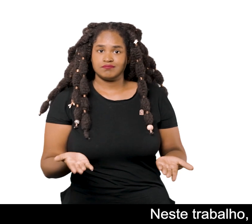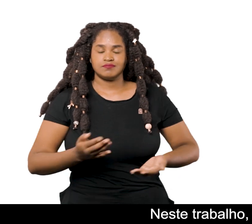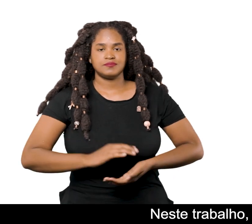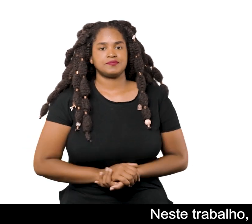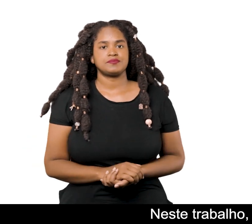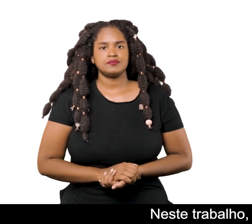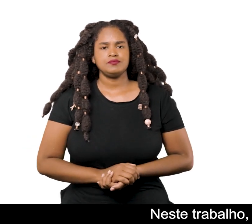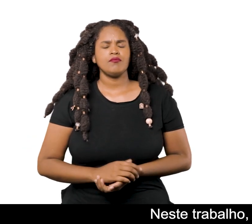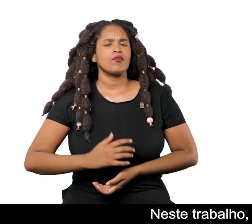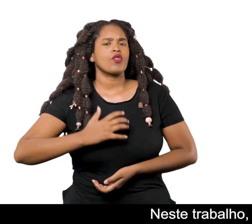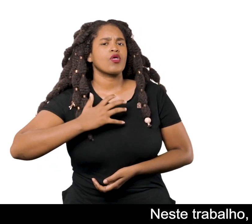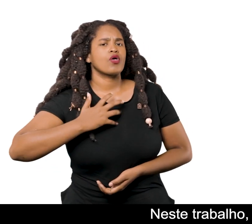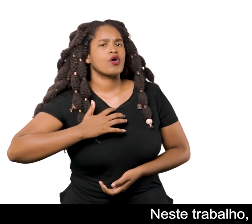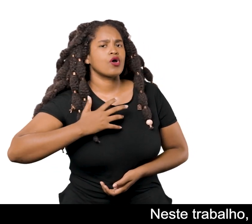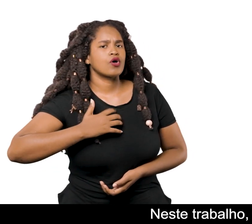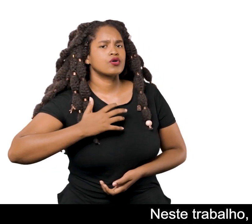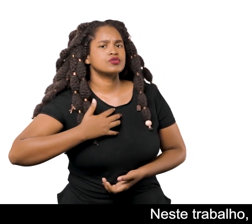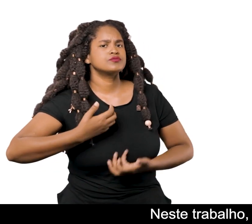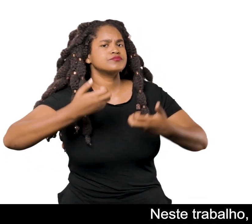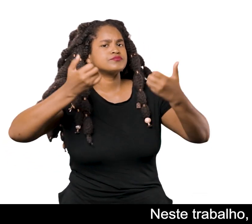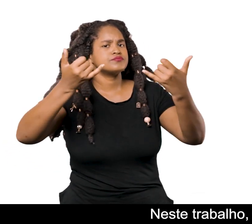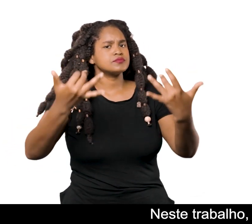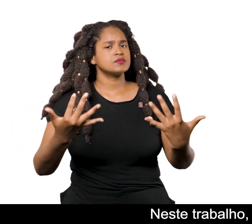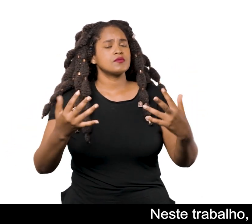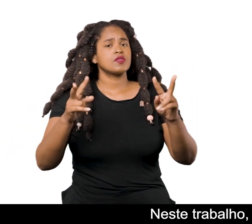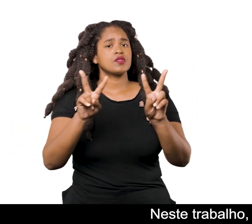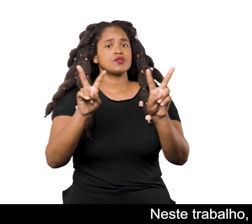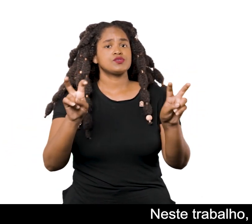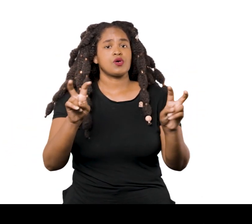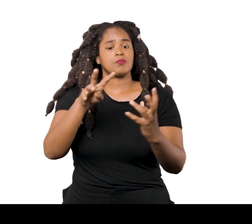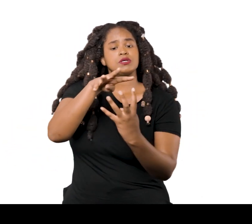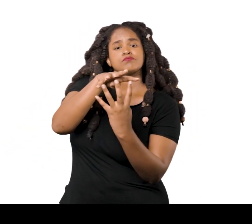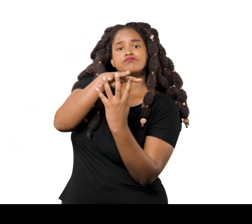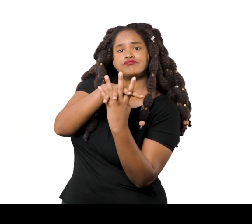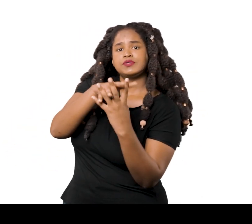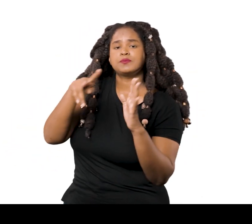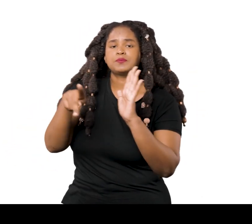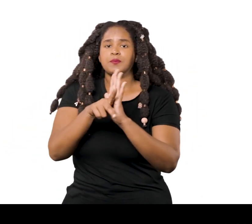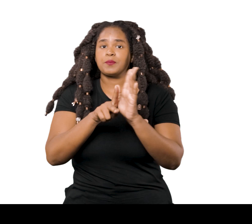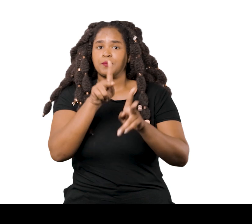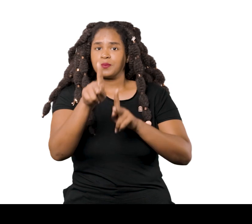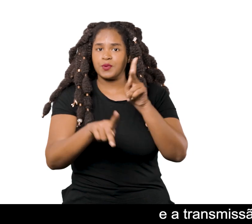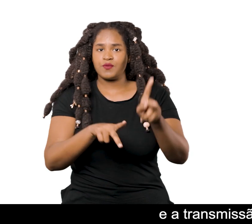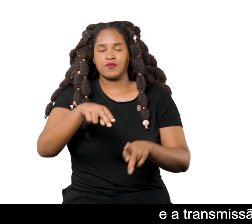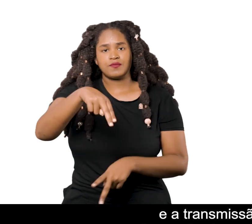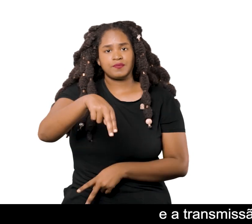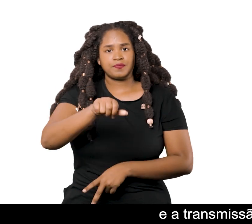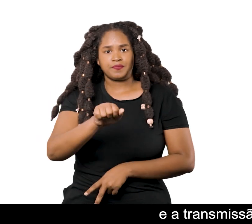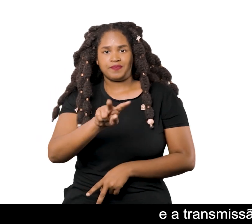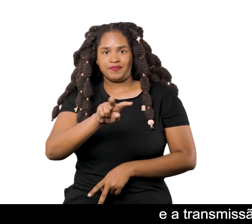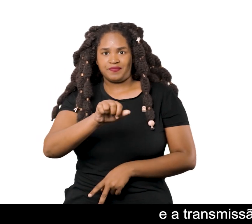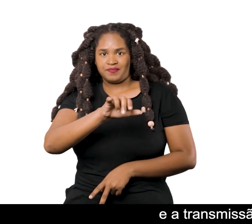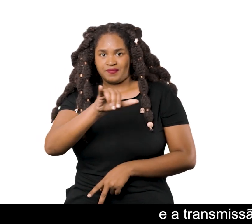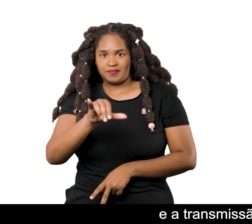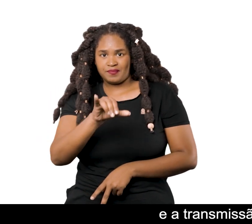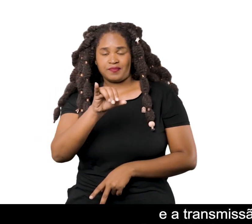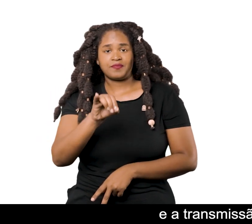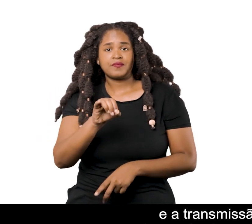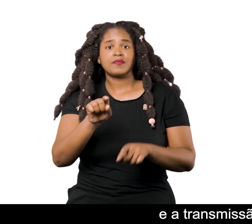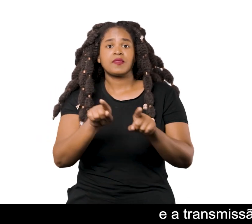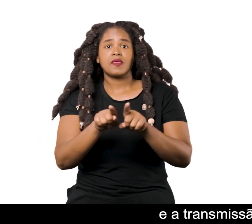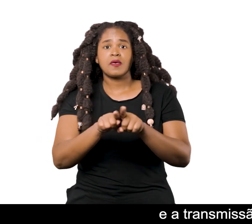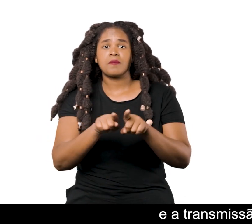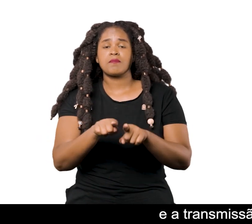Neste trabalho, Code conjuga a história da tecelagem navarro, seu território ancestral, e a transmissão geracional